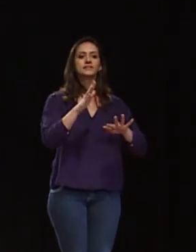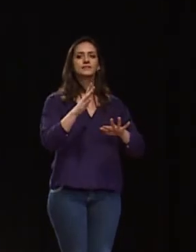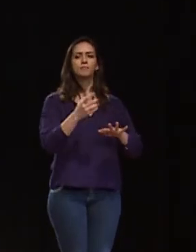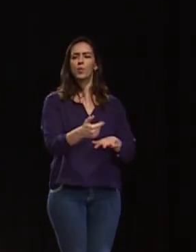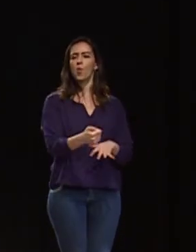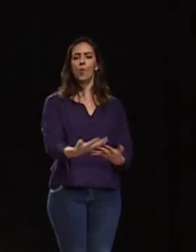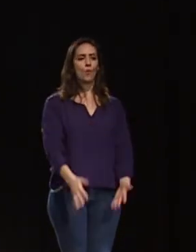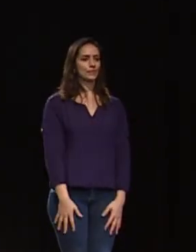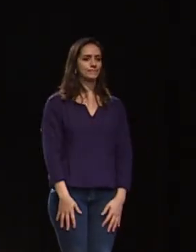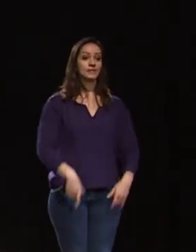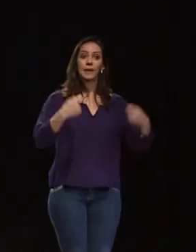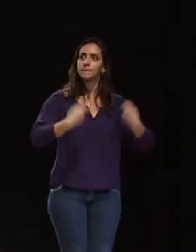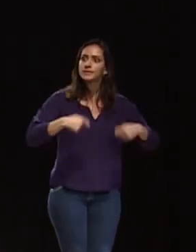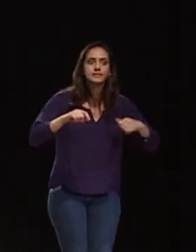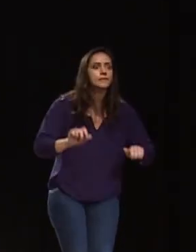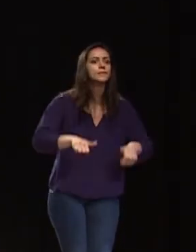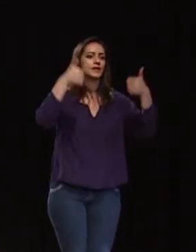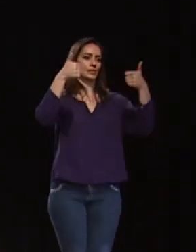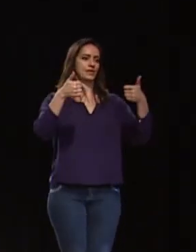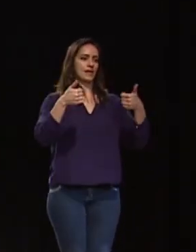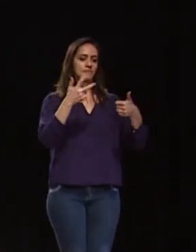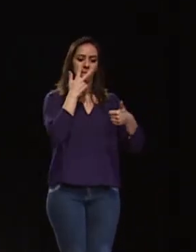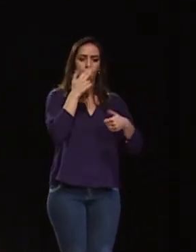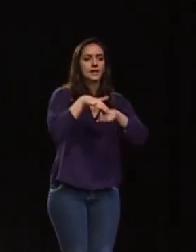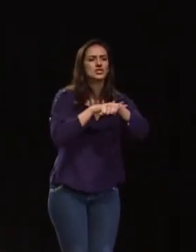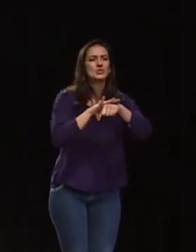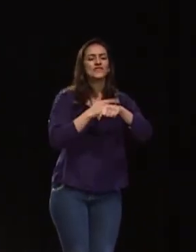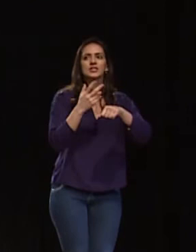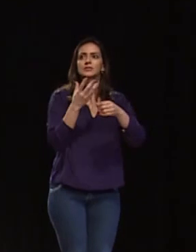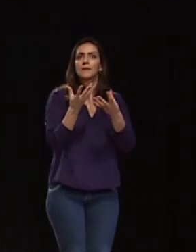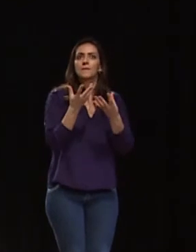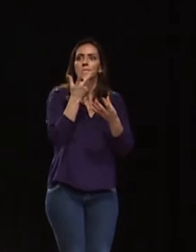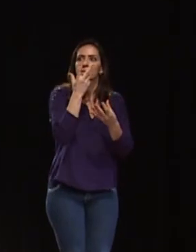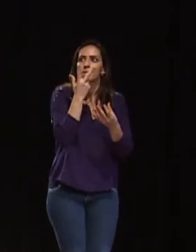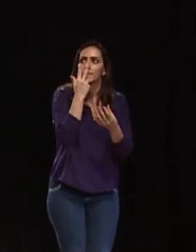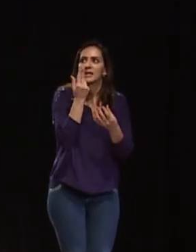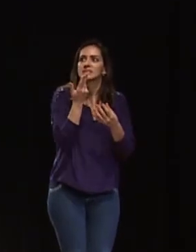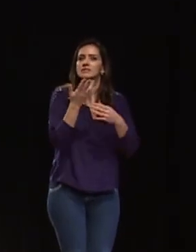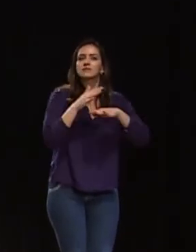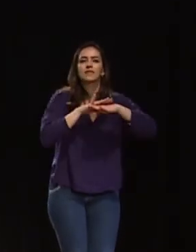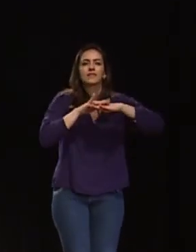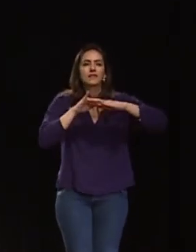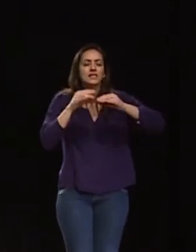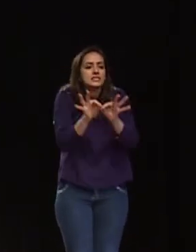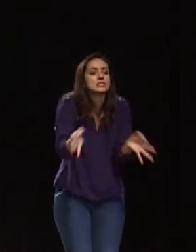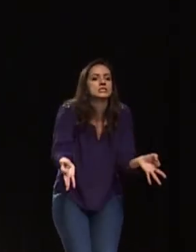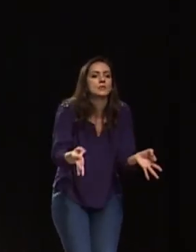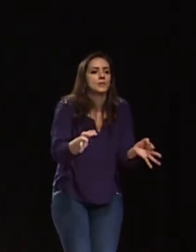Tinha, sim, o diálogo, mas era muito pouco. Era necessário melhorar. Parecia que a conversa era meia